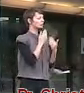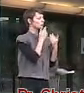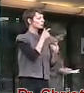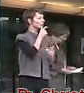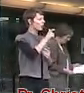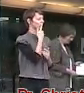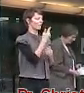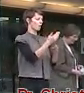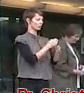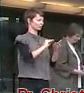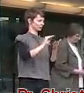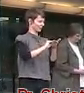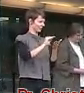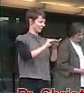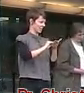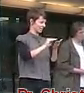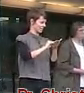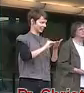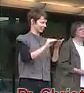vorab einzureichen, damit es die